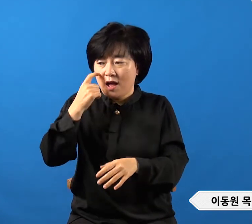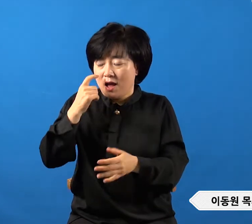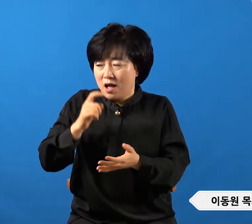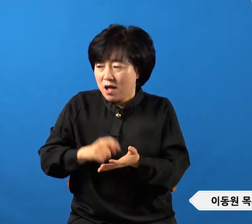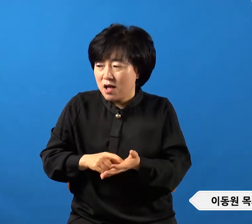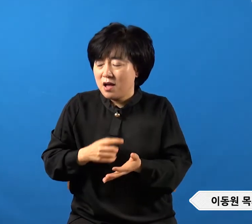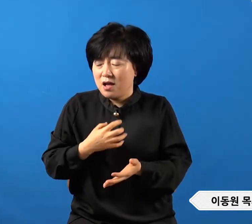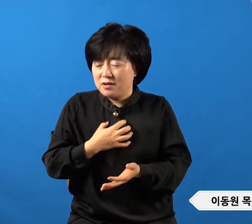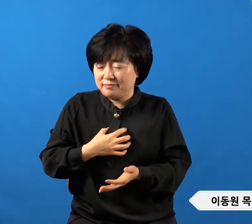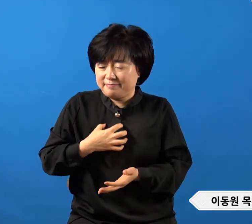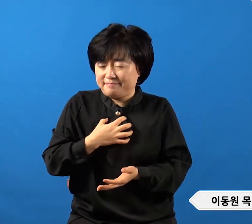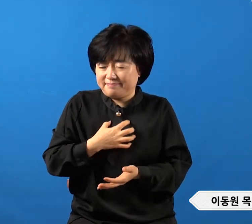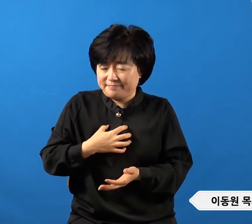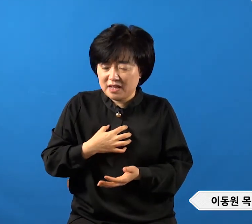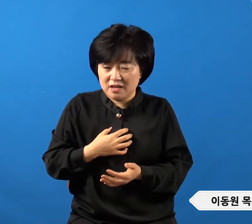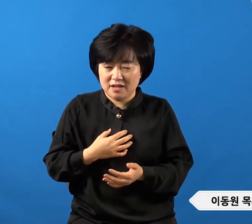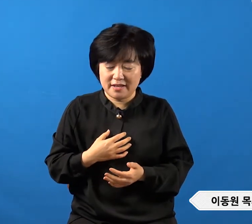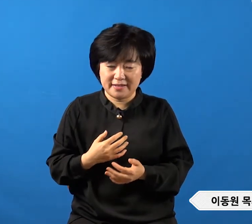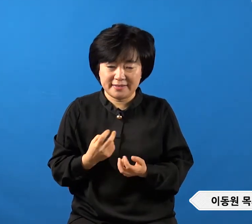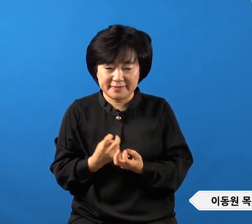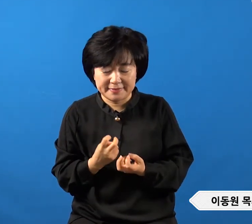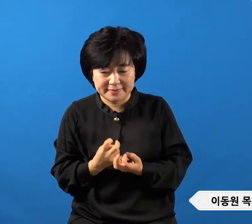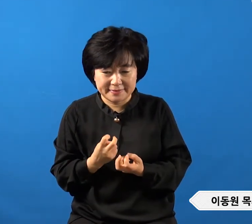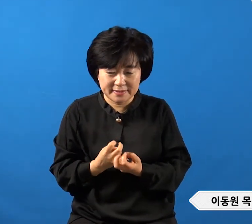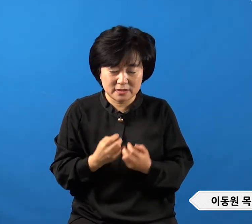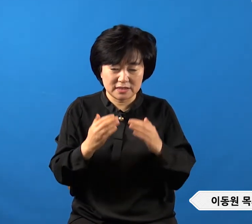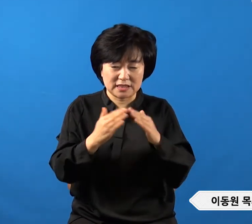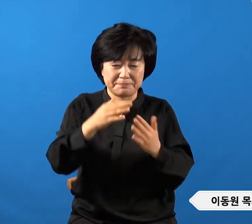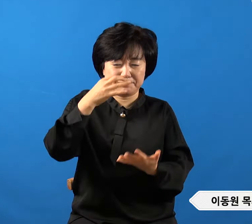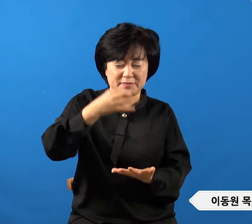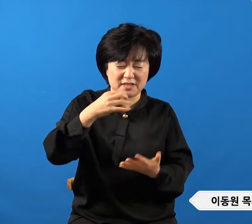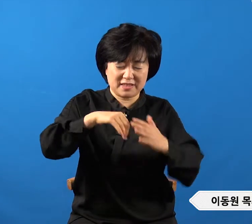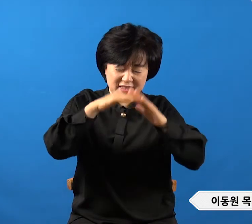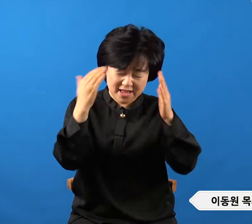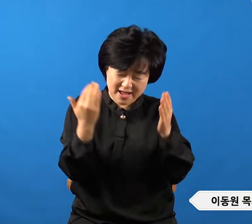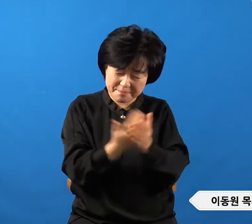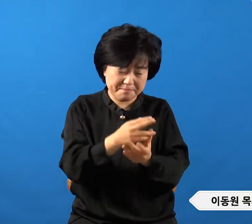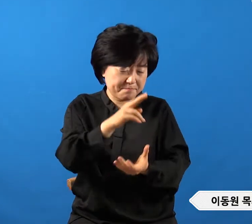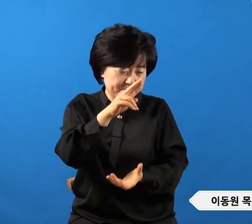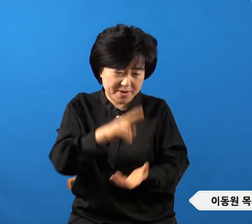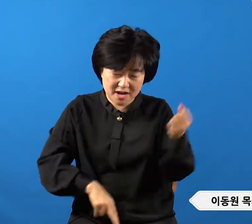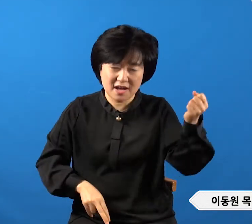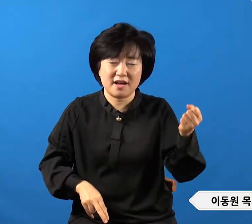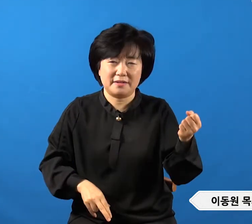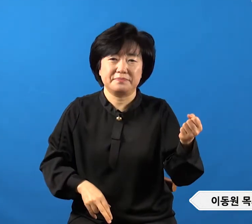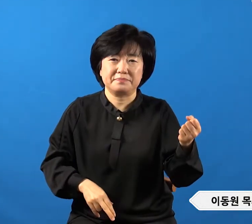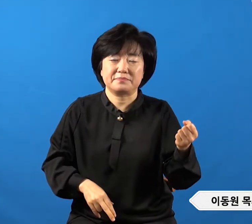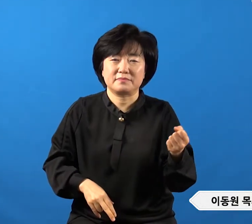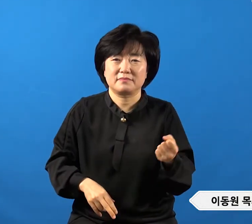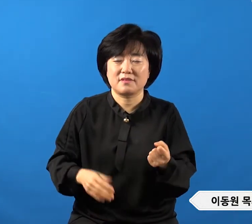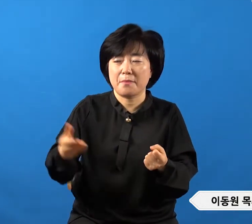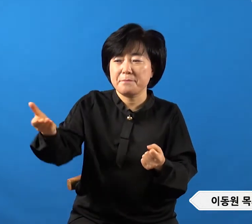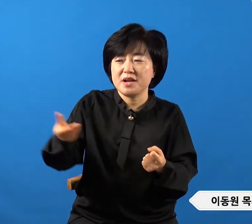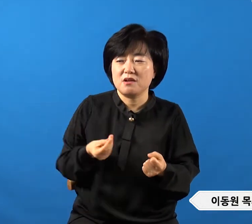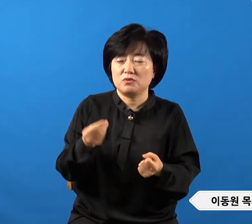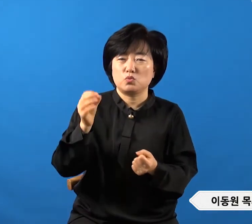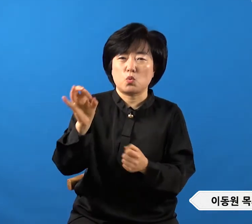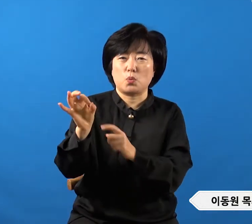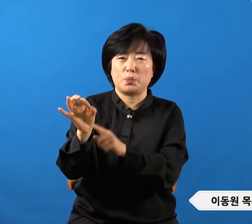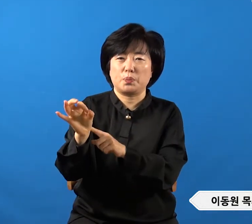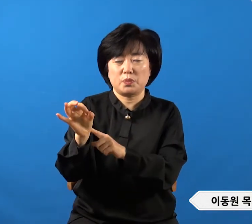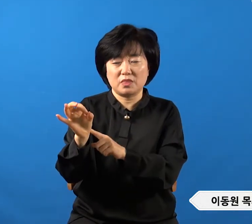부부는 할 수 없이 전 재산에 가까운 그 자산을 처분해서 그 빌려왔던